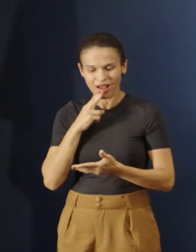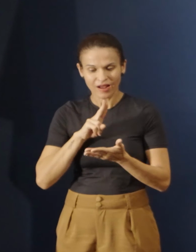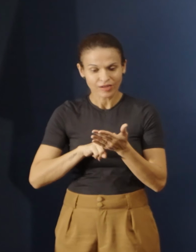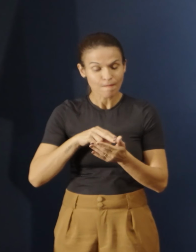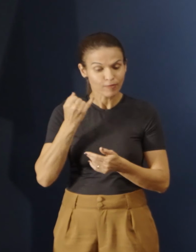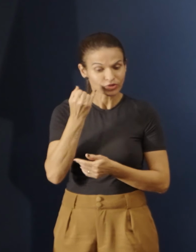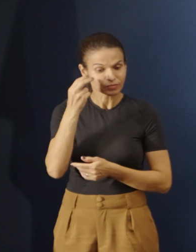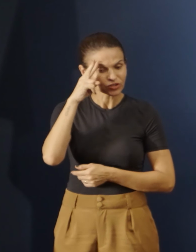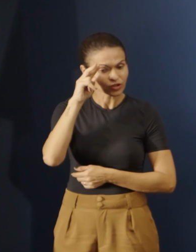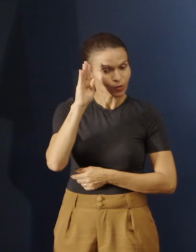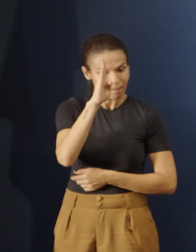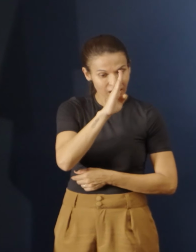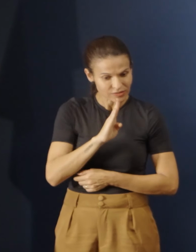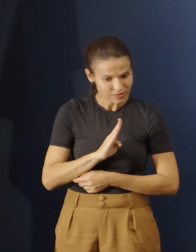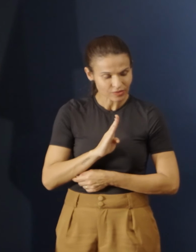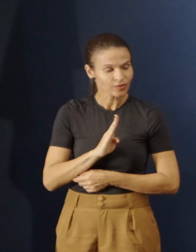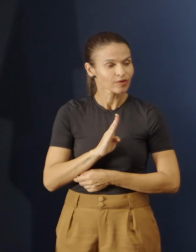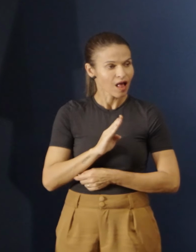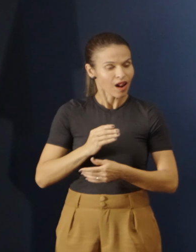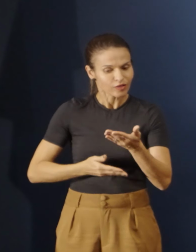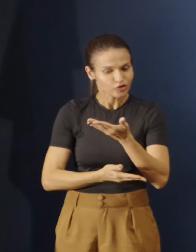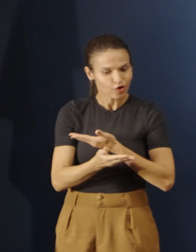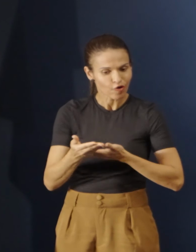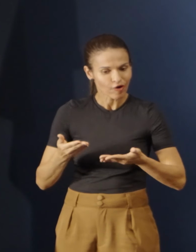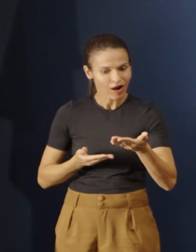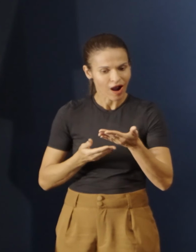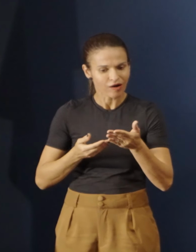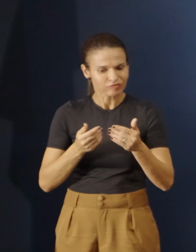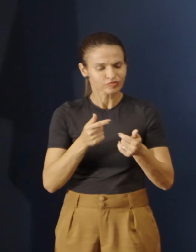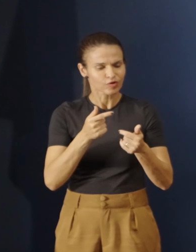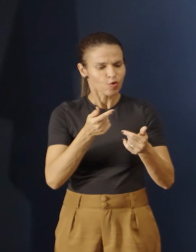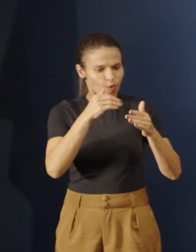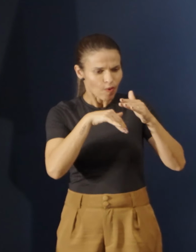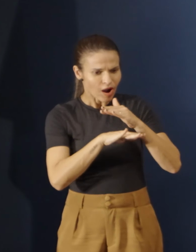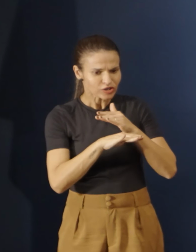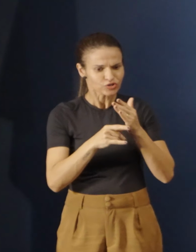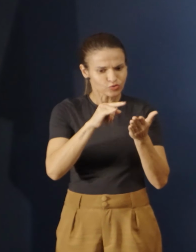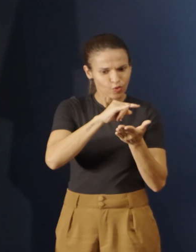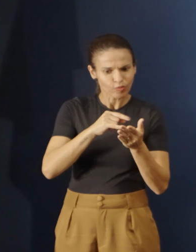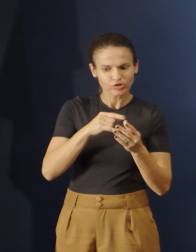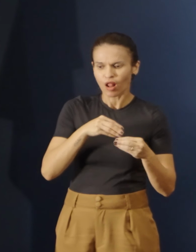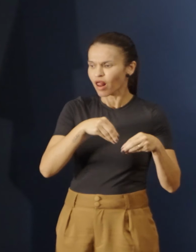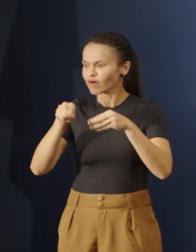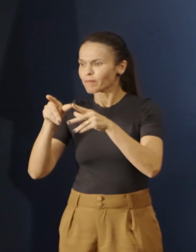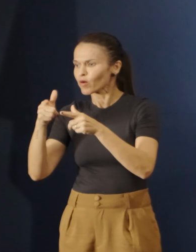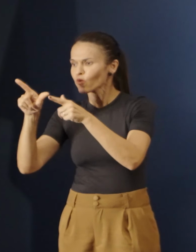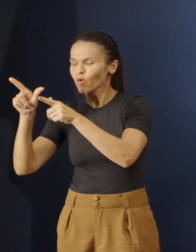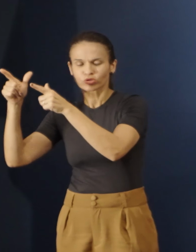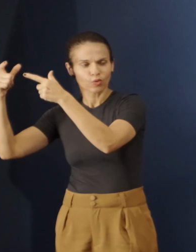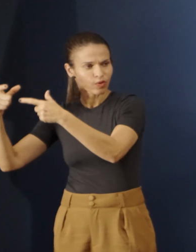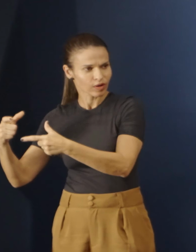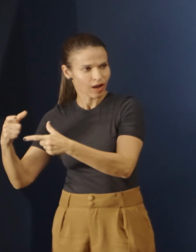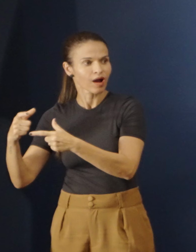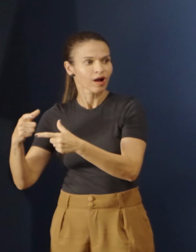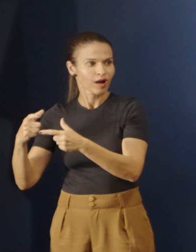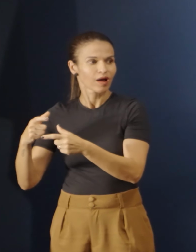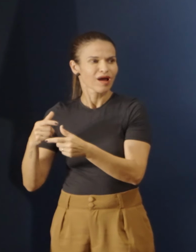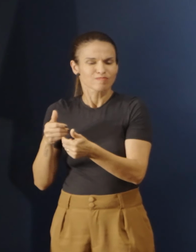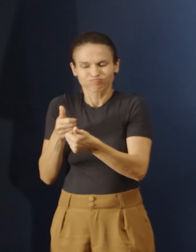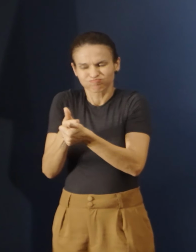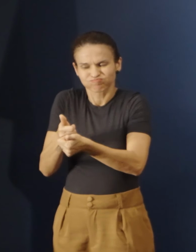Brasil. E ela trocava o arquivo de lugar, trocava a documentação de lugar e levava para o outro. Claro, era um momento de muita